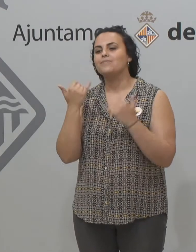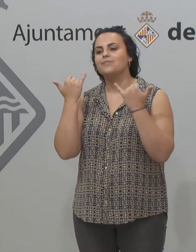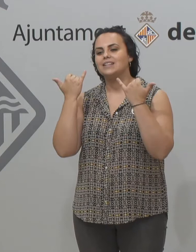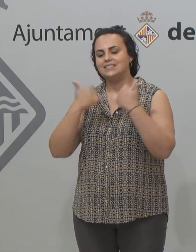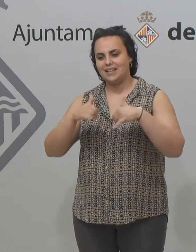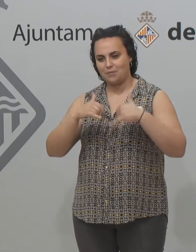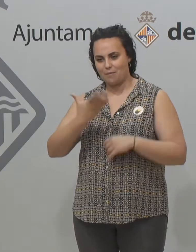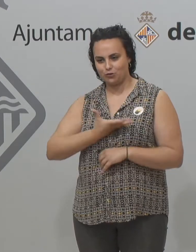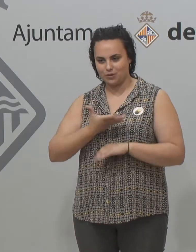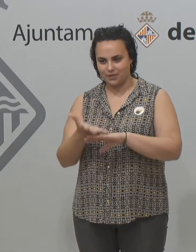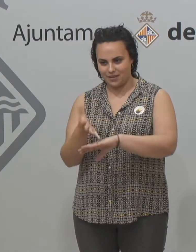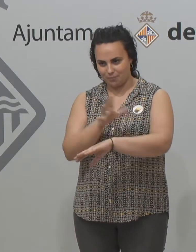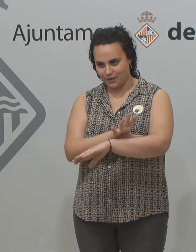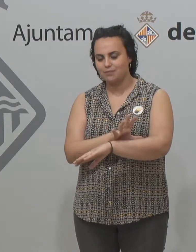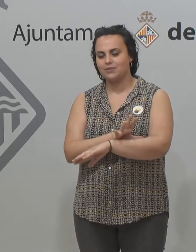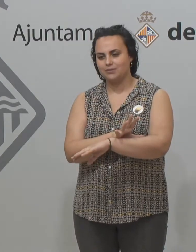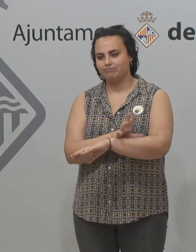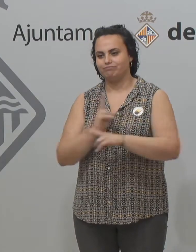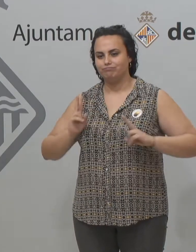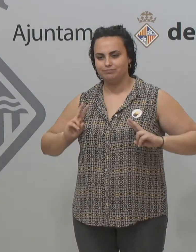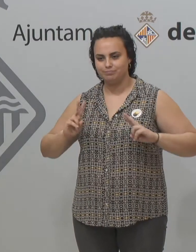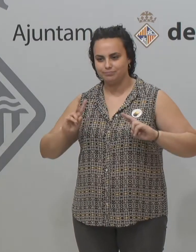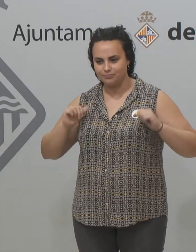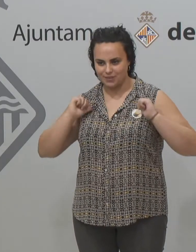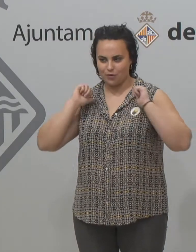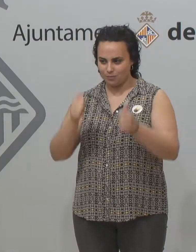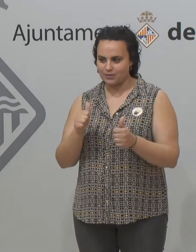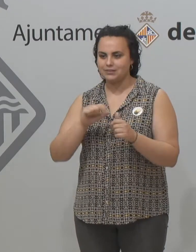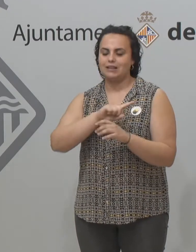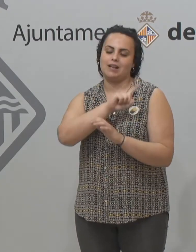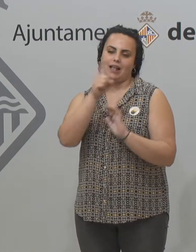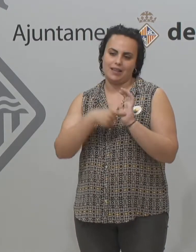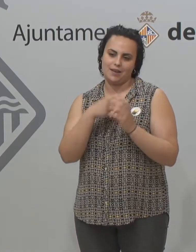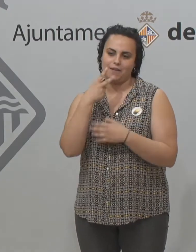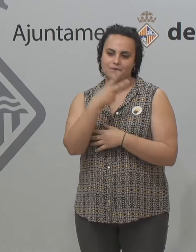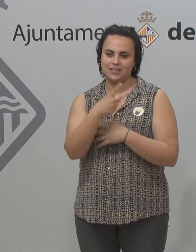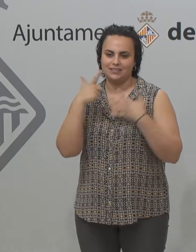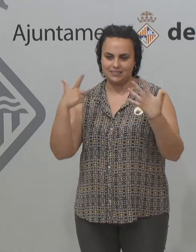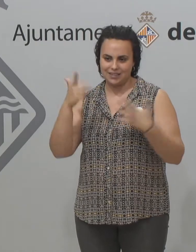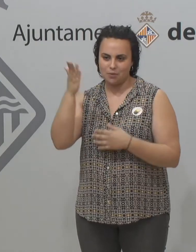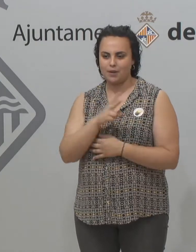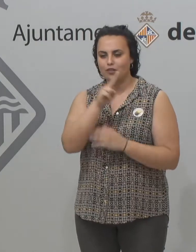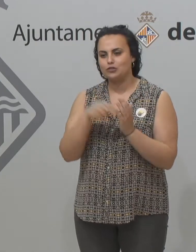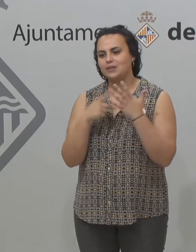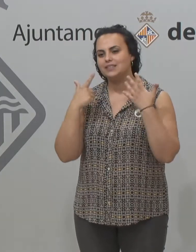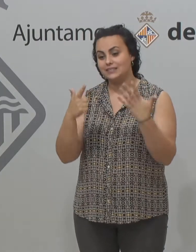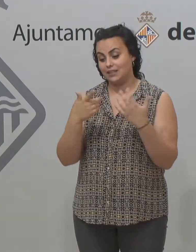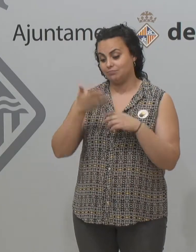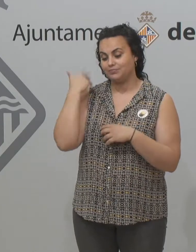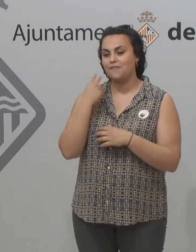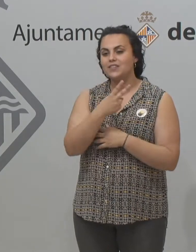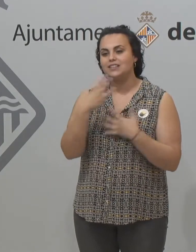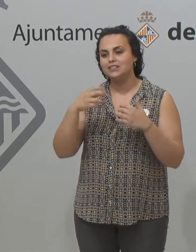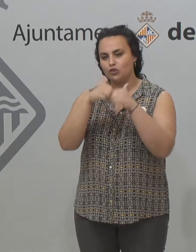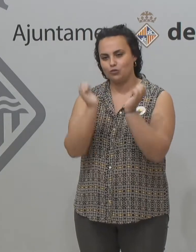Palma també aquesta posada en marxa de la llei 27/2007 que es va aprovar el 23 d'octubre. I